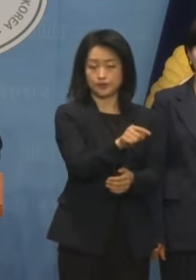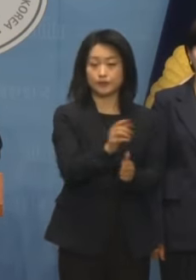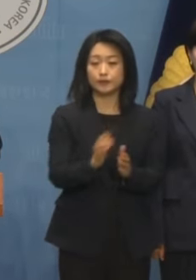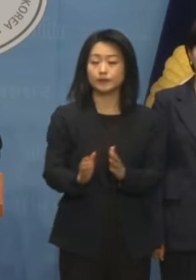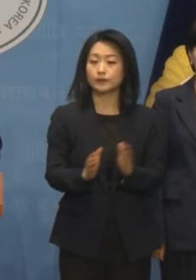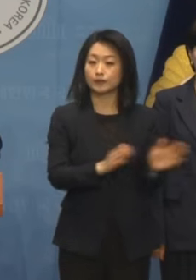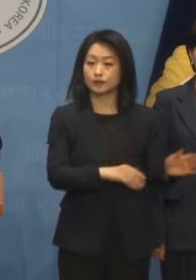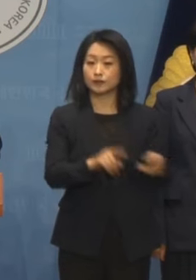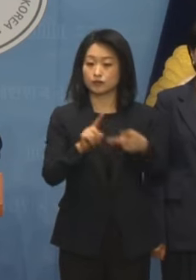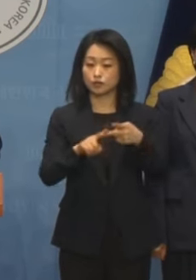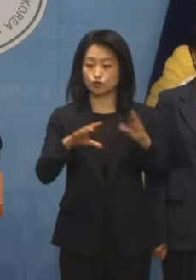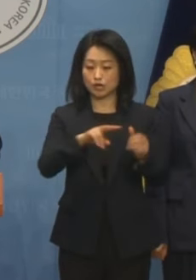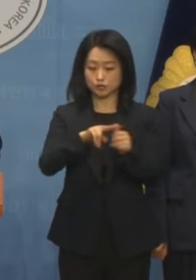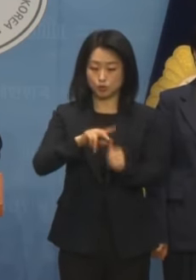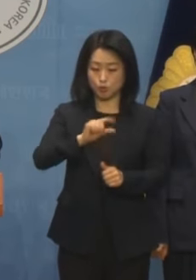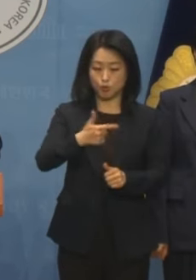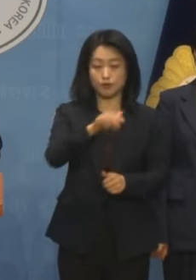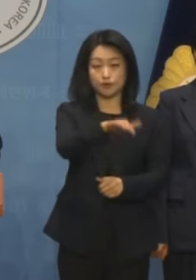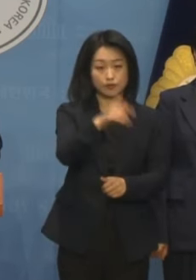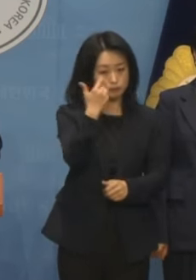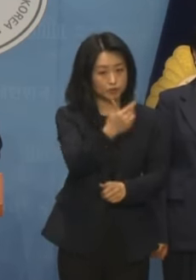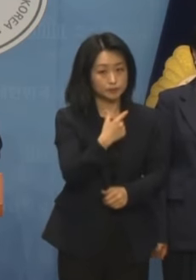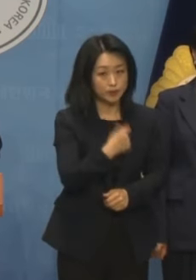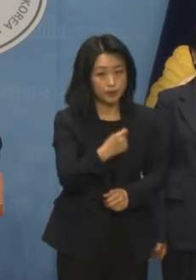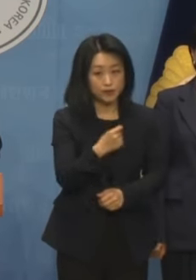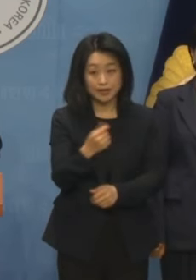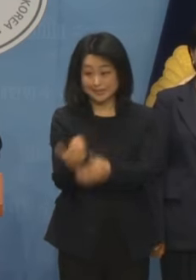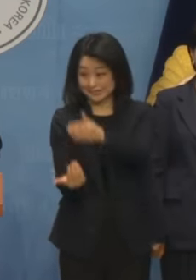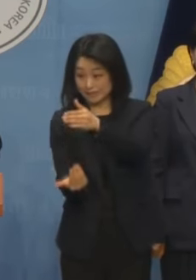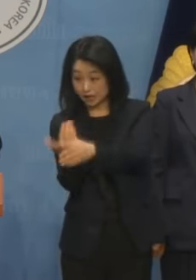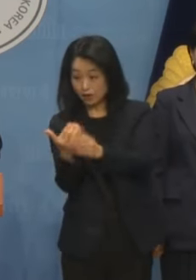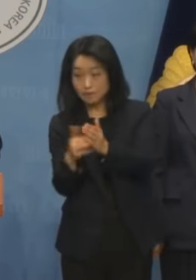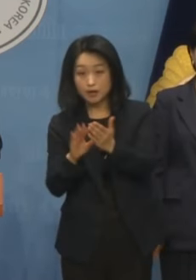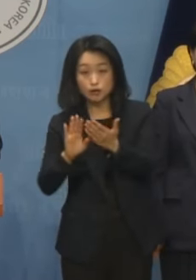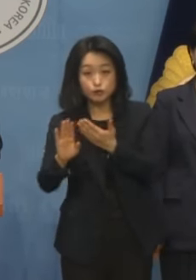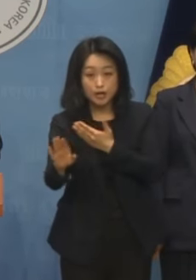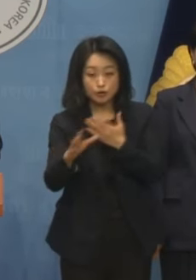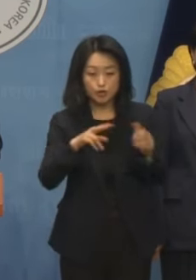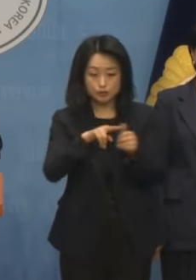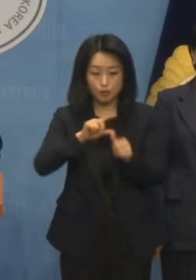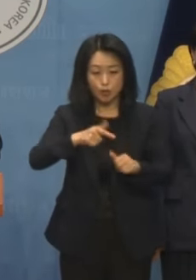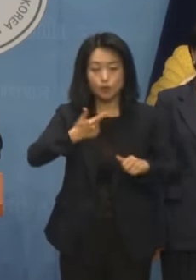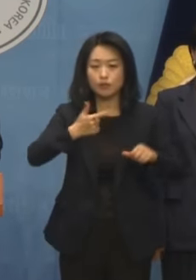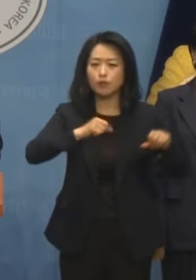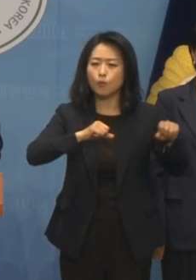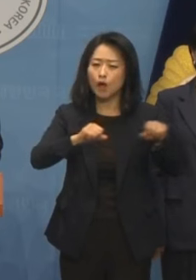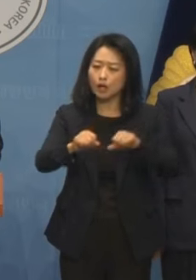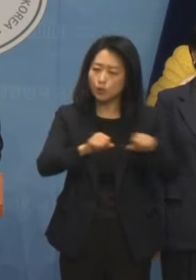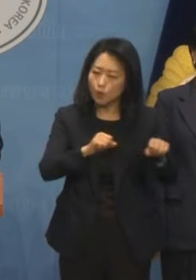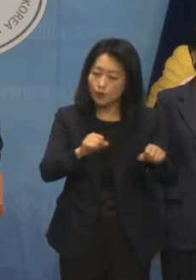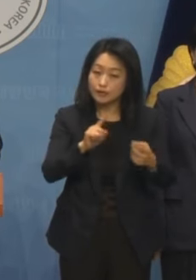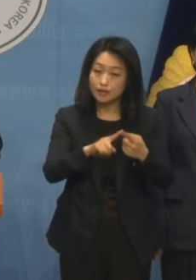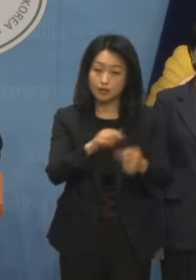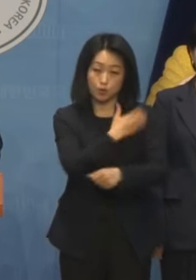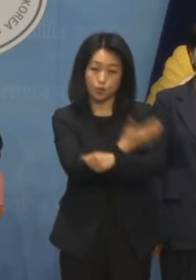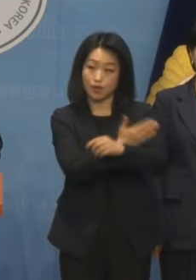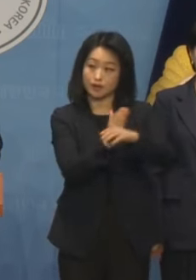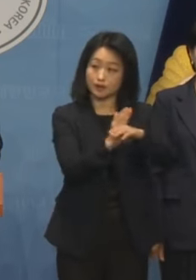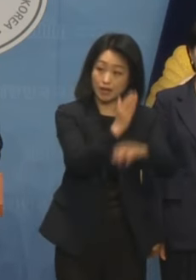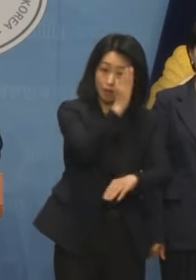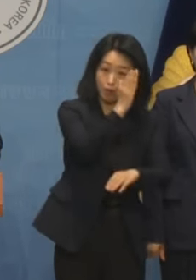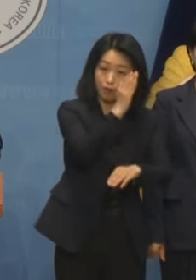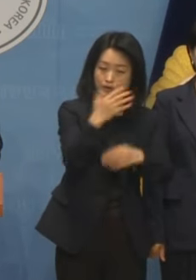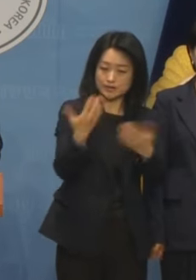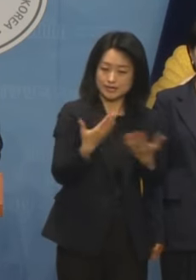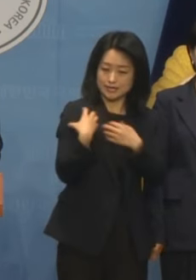둘째, 국가정보원에 묻습니다. 사건 발생 직후 국정원의 활동에 대해 직권남용과